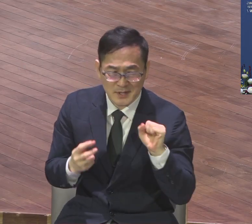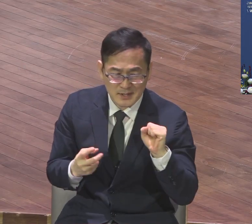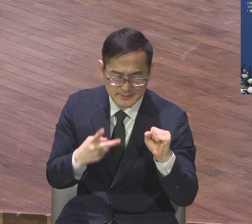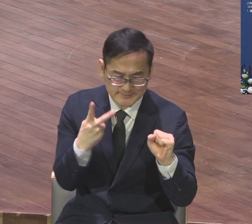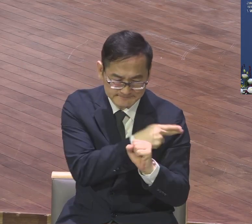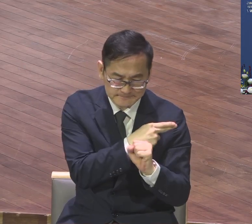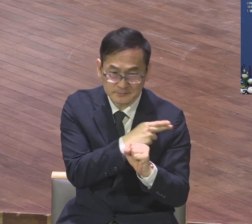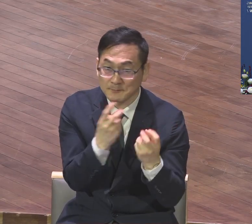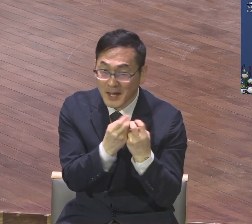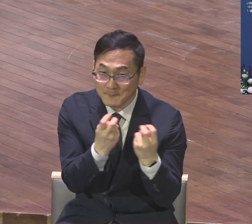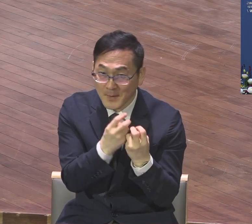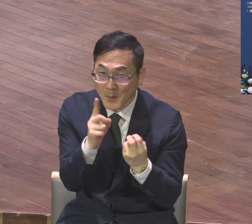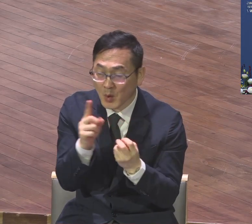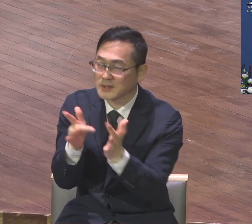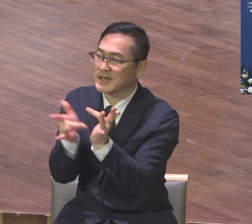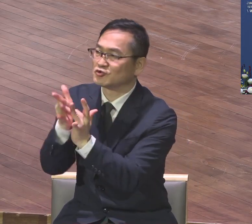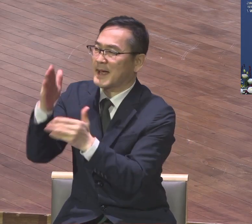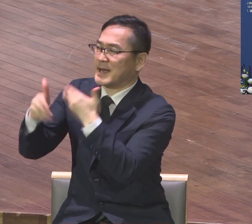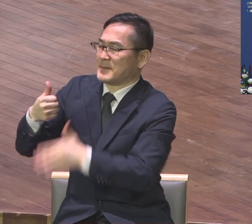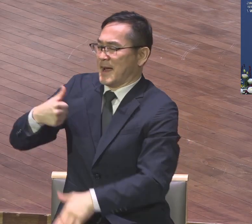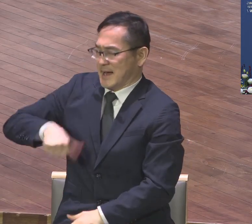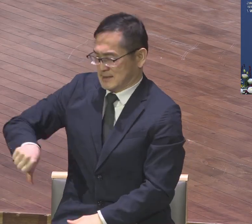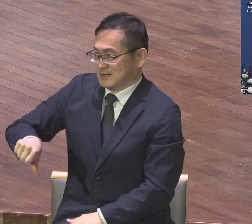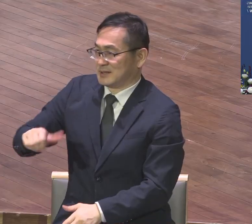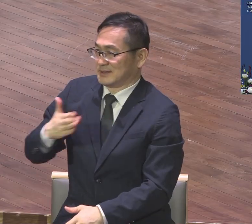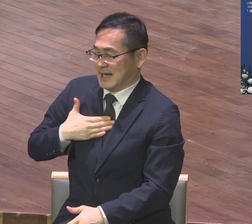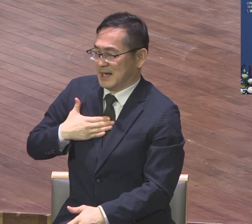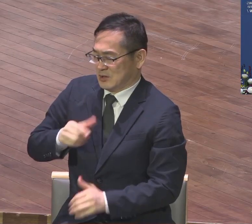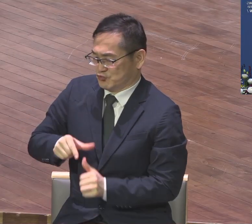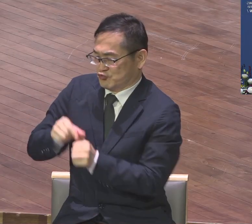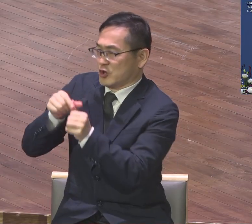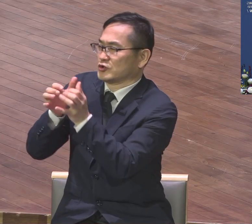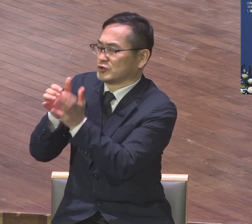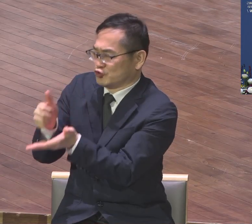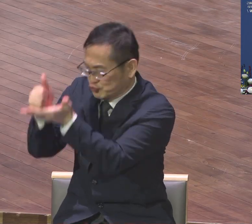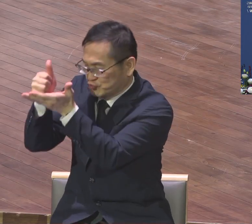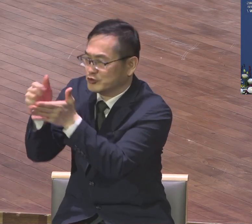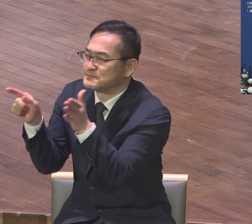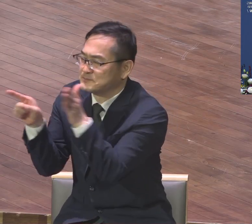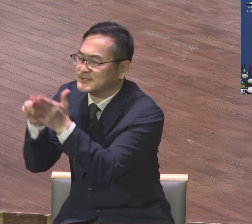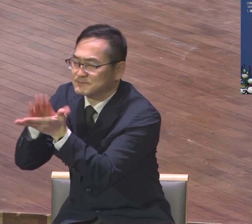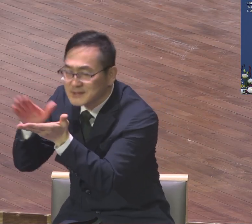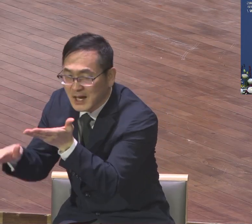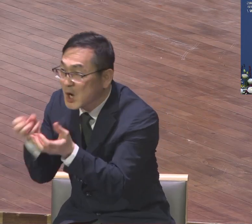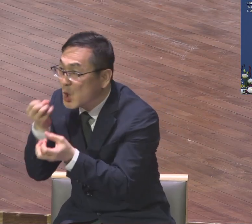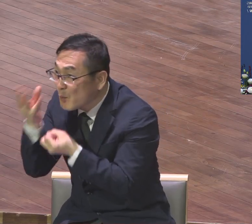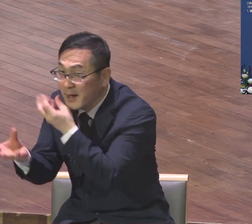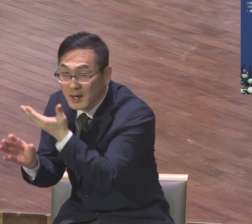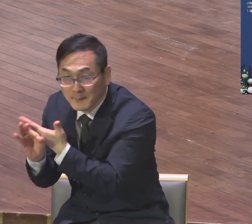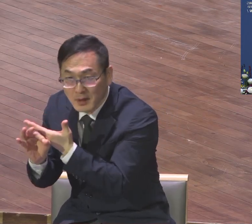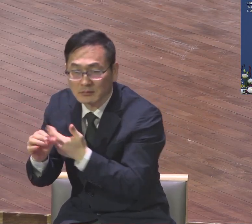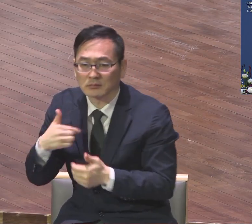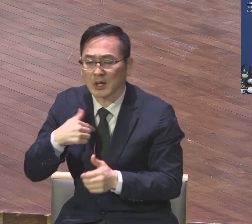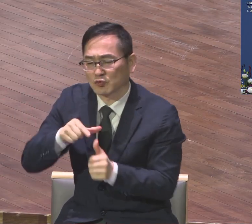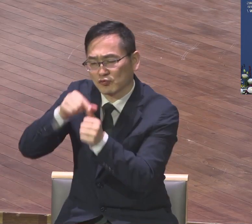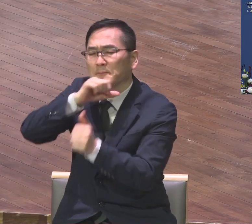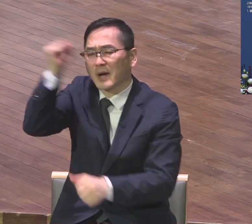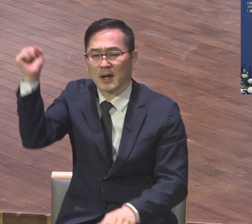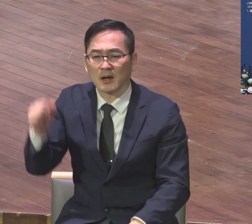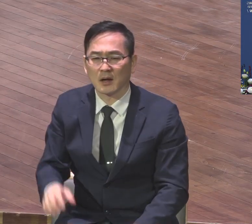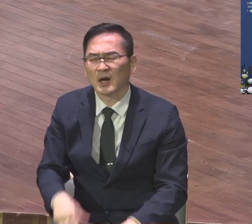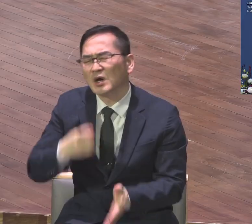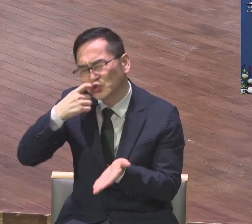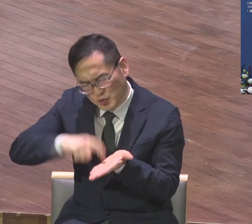예수님이 하나님의 아들이시며 내 인생의 구원자로 믿기만 하면 그냥 구원받아요. 그